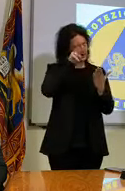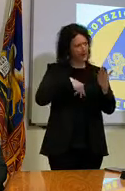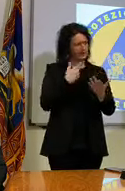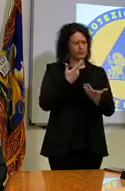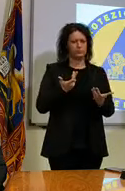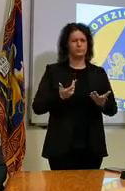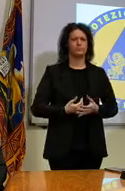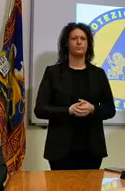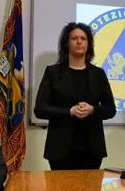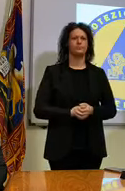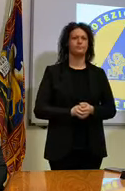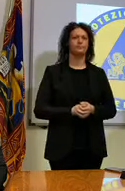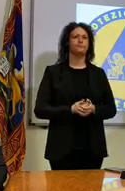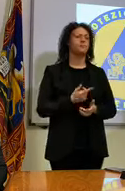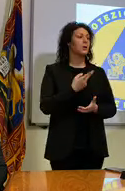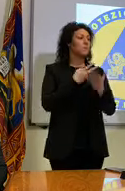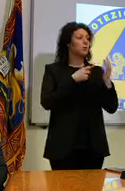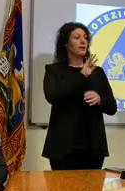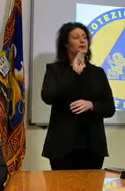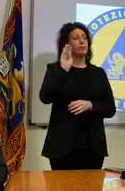Sentiamo, magari sentite il commissario.